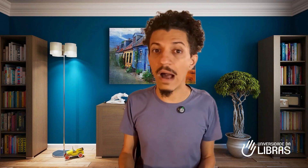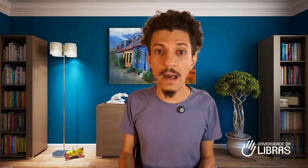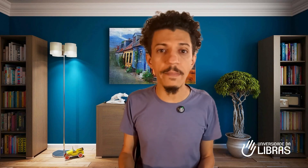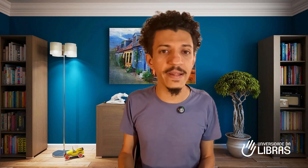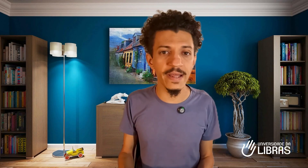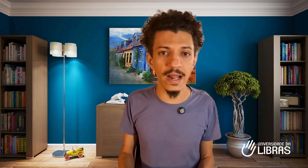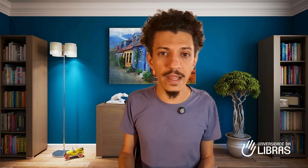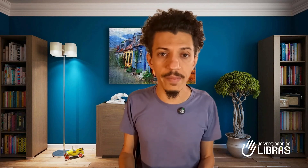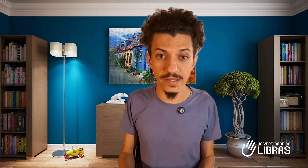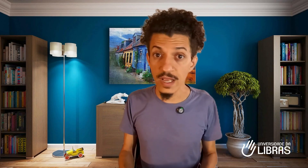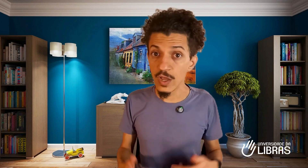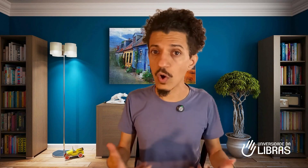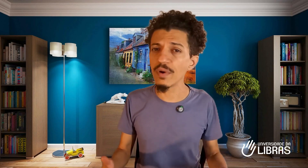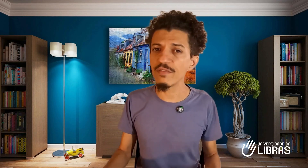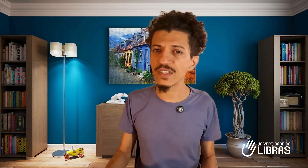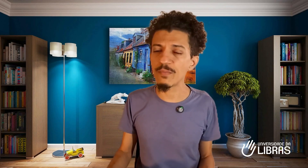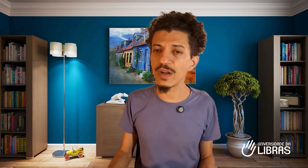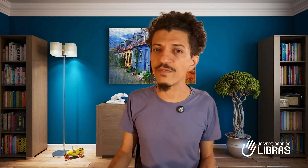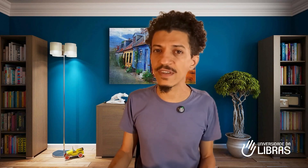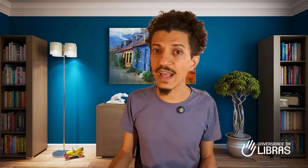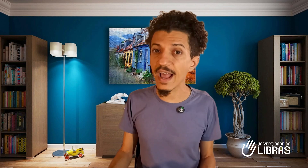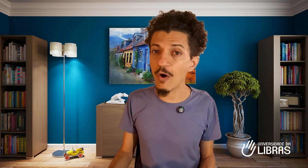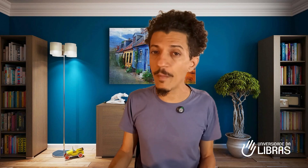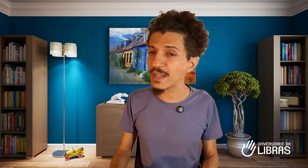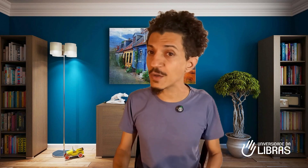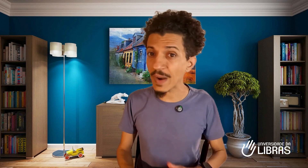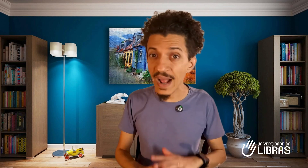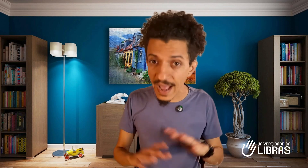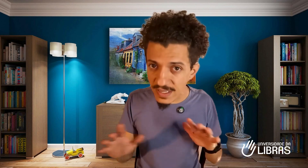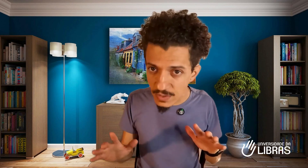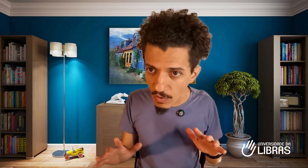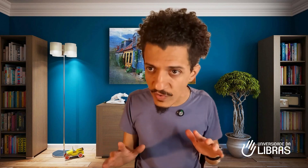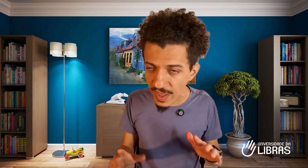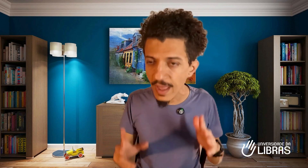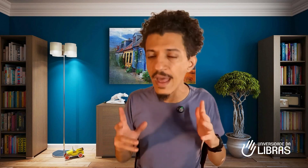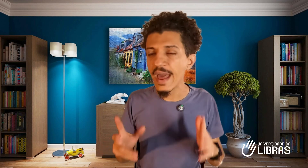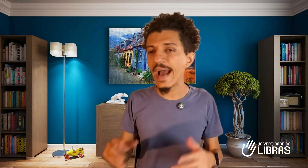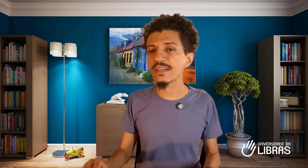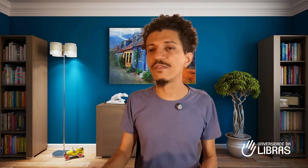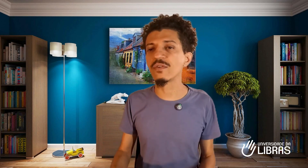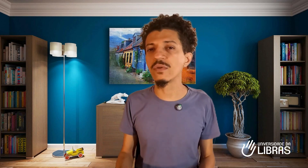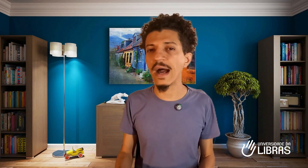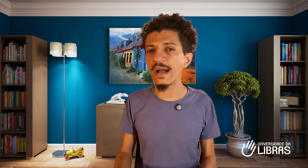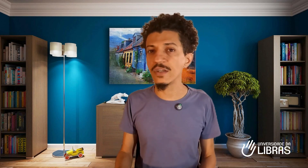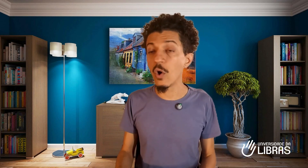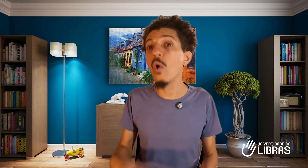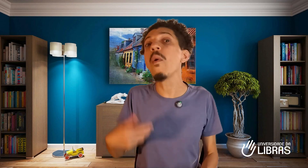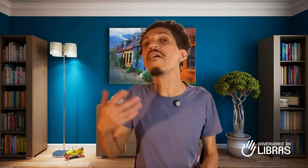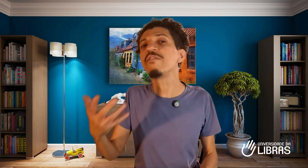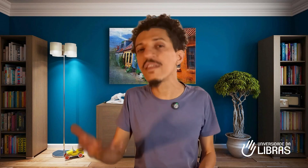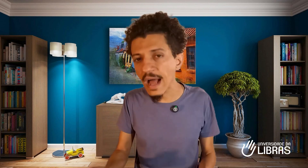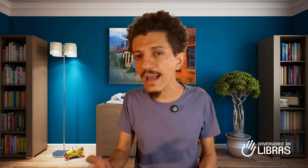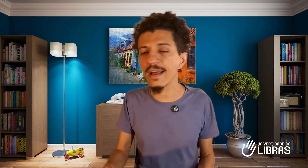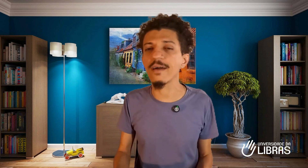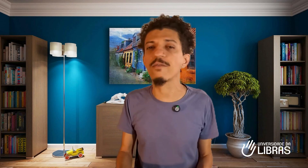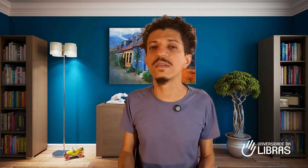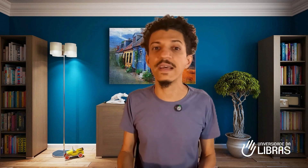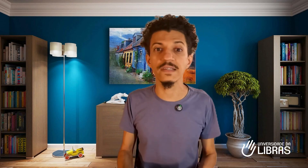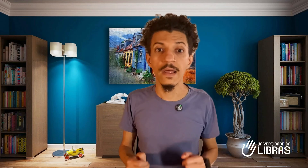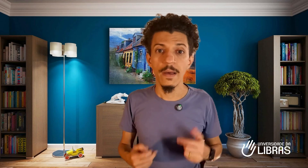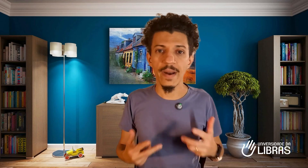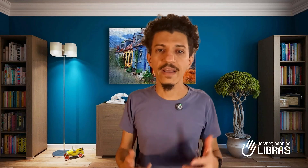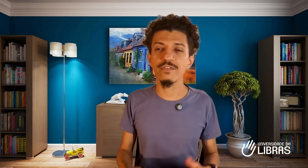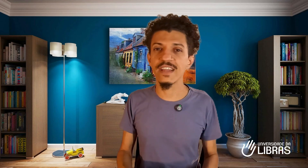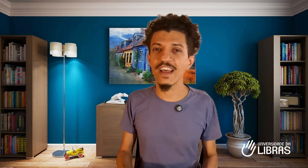tentando aprender a Libras. E como que você pode fazer realmente para resolver essa dificuldade ou evitar que ela